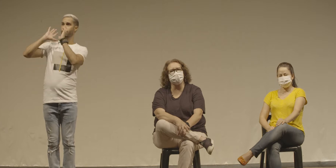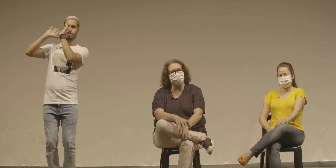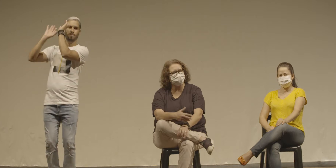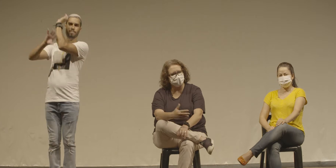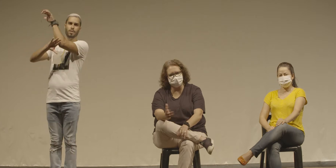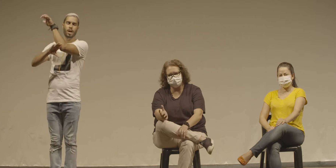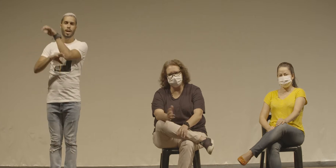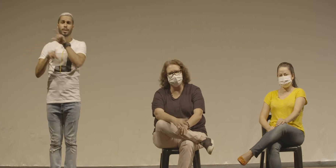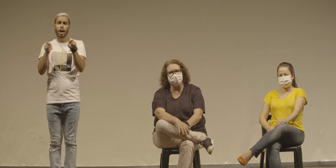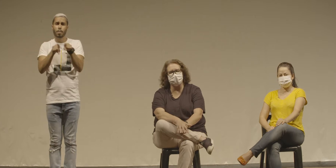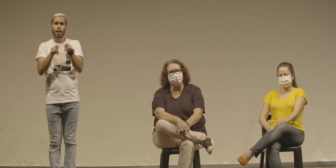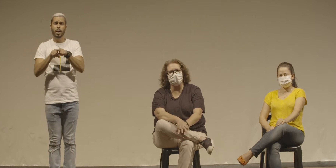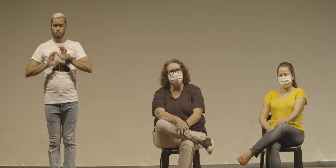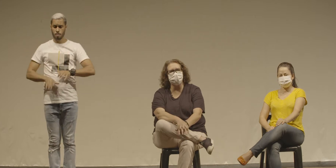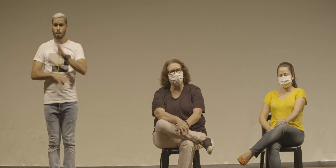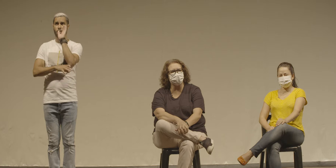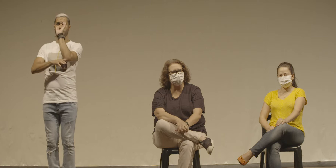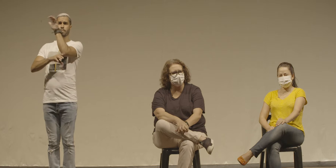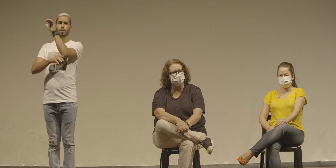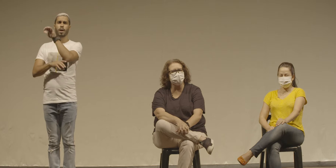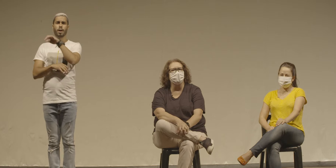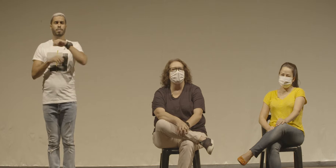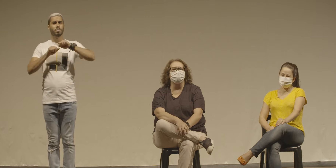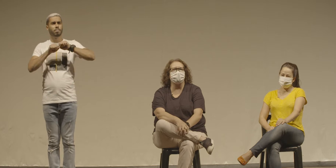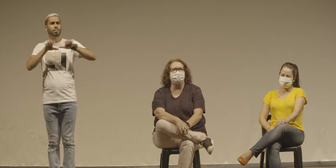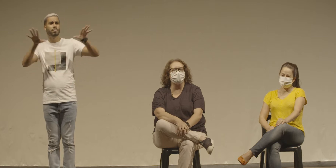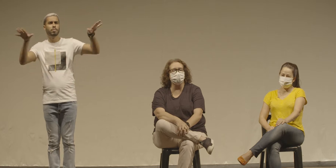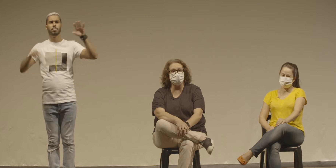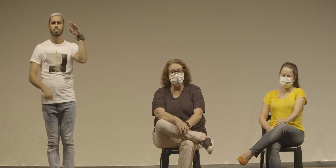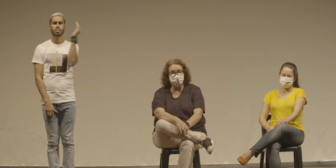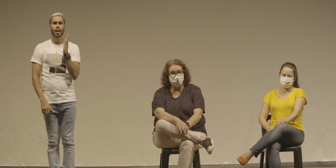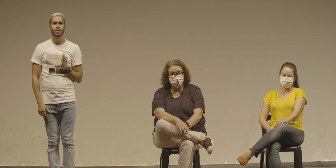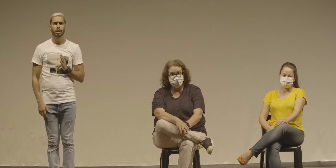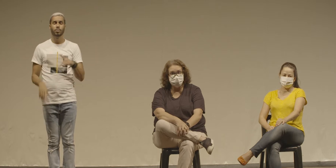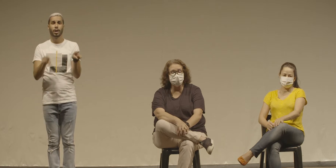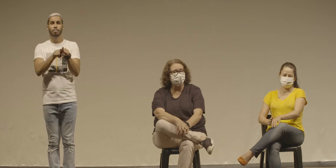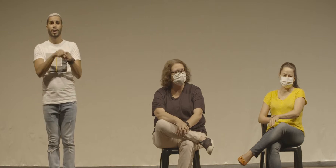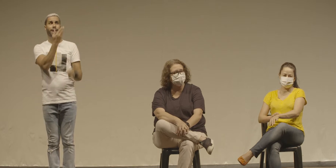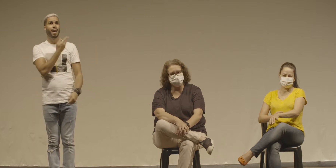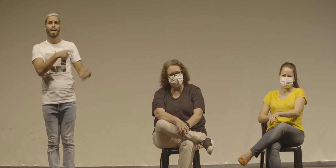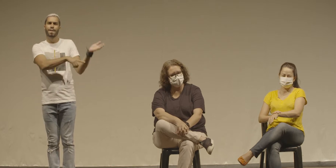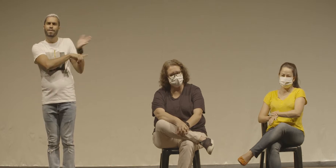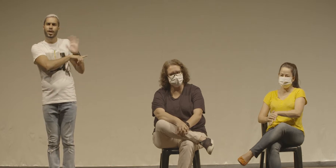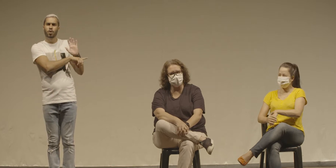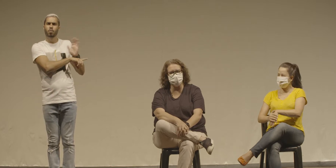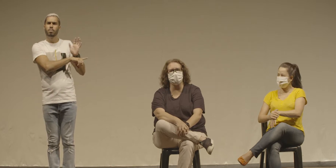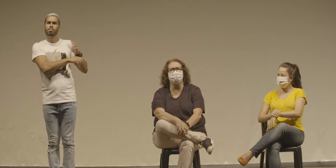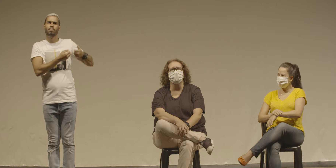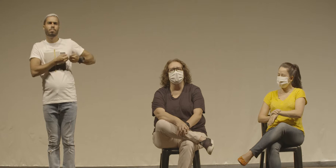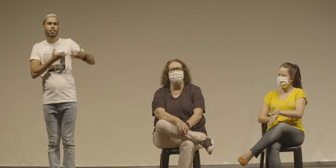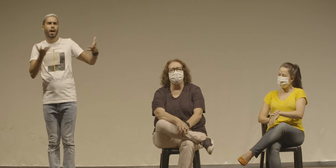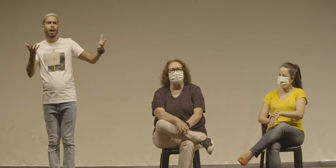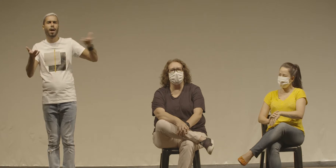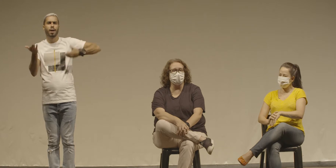Brasil para o maior número de pessoas, fazer com que esse filme circule num momento tão difícil que a gente está